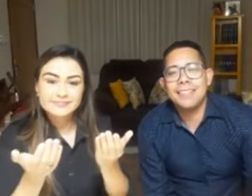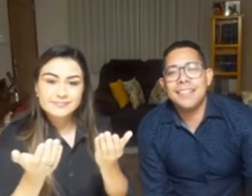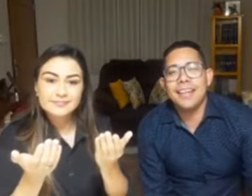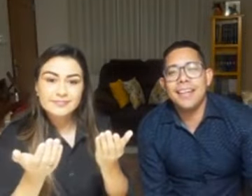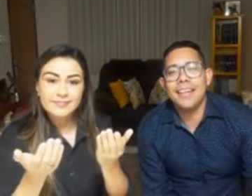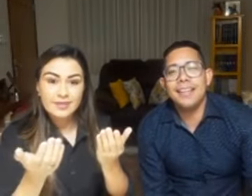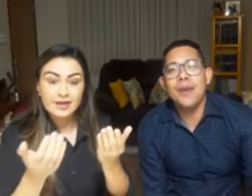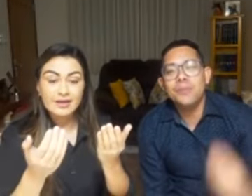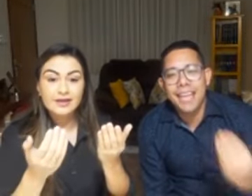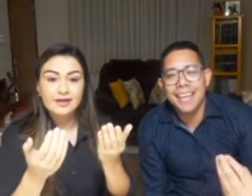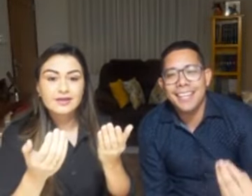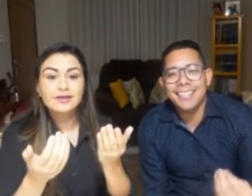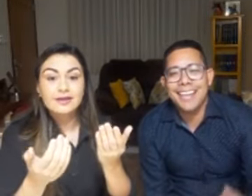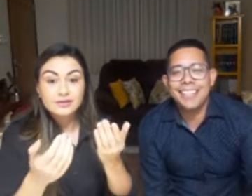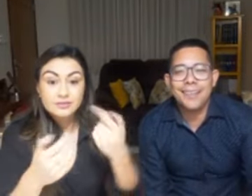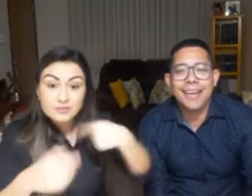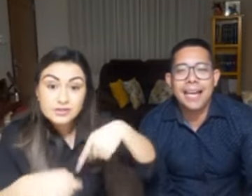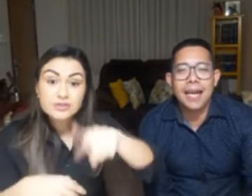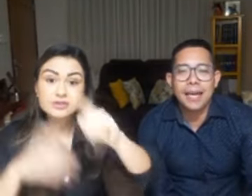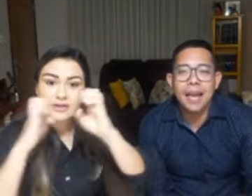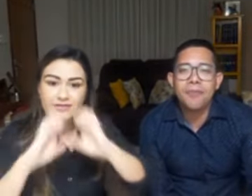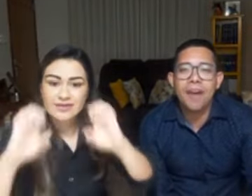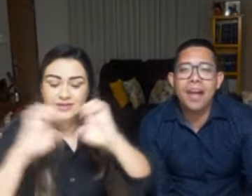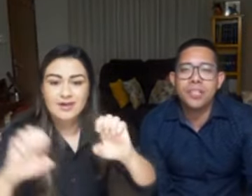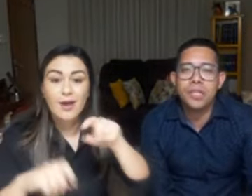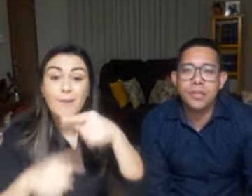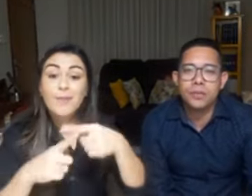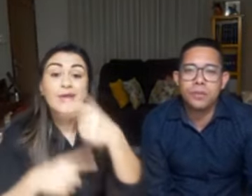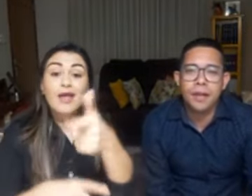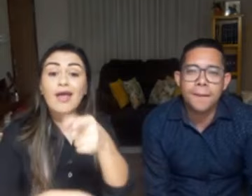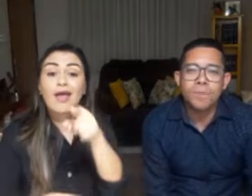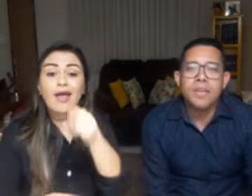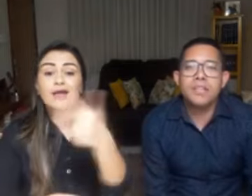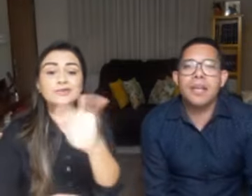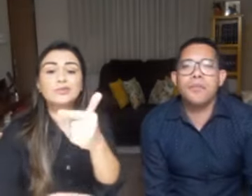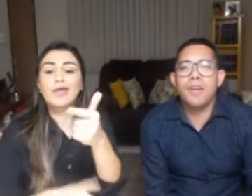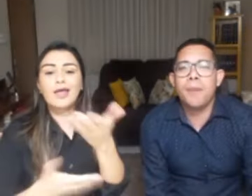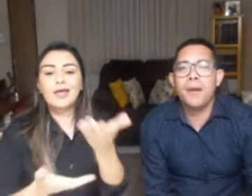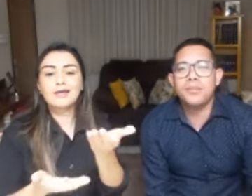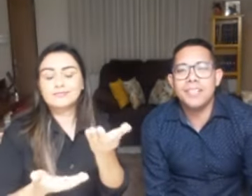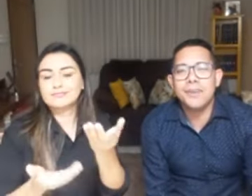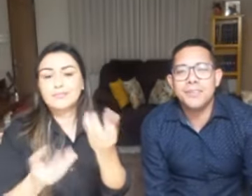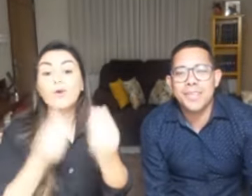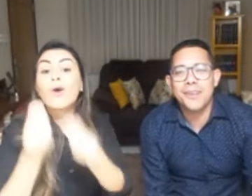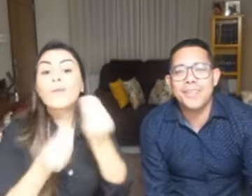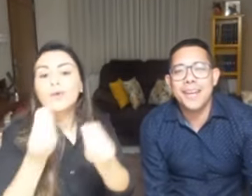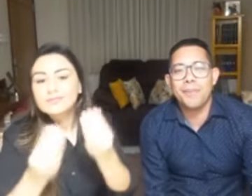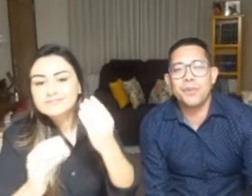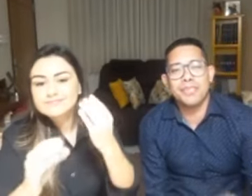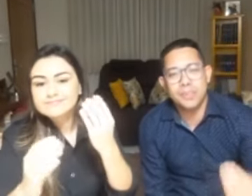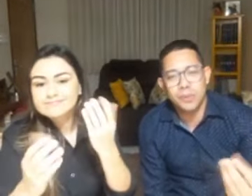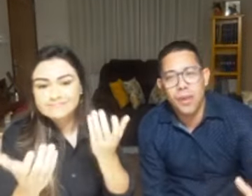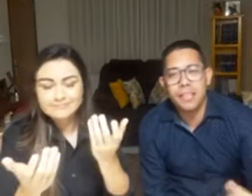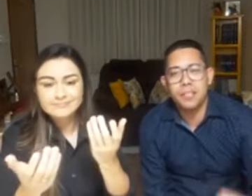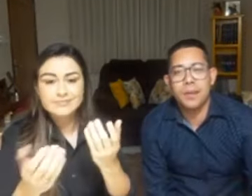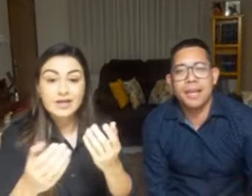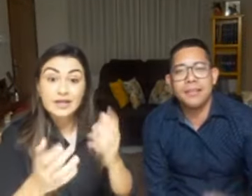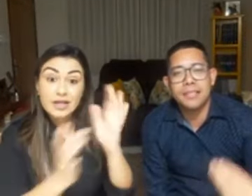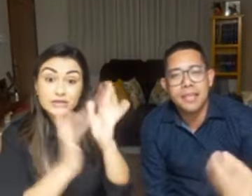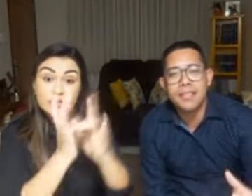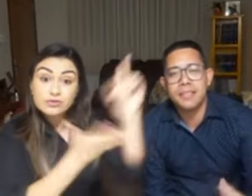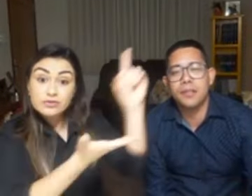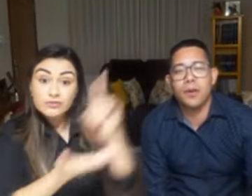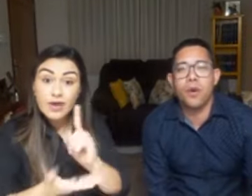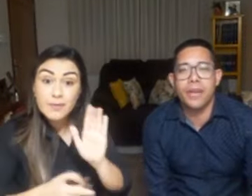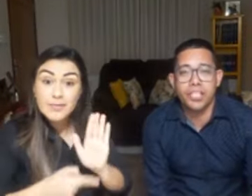aqueles que não têm, né? Então é aquela fala de Cristo, né? Que ele veio para os que não são, né? Para os que são doentes, para aqueles